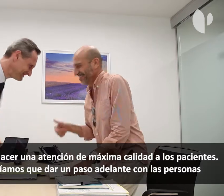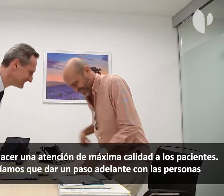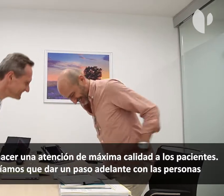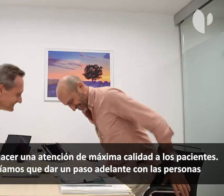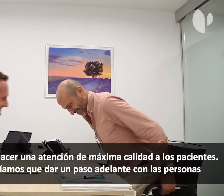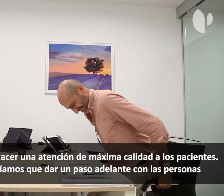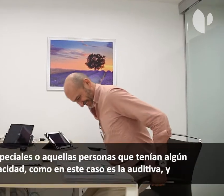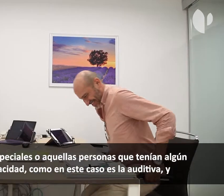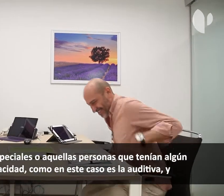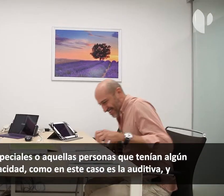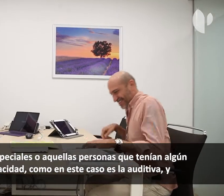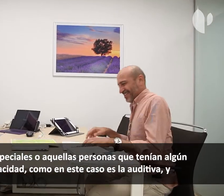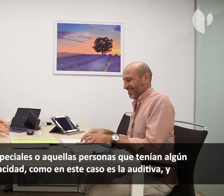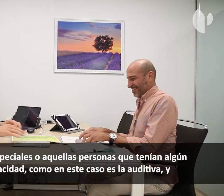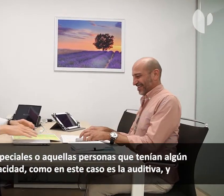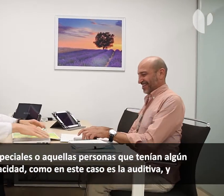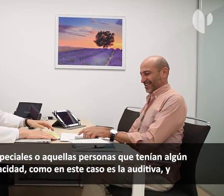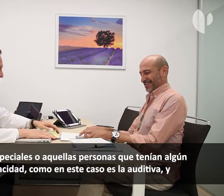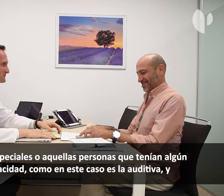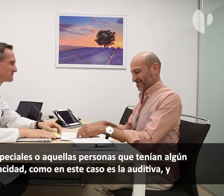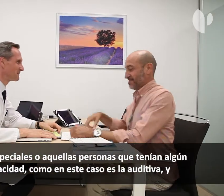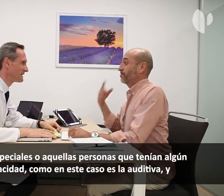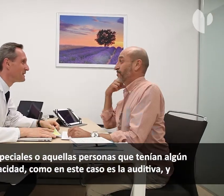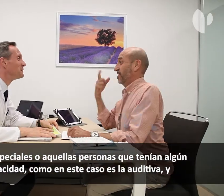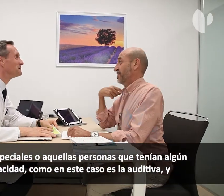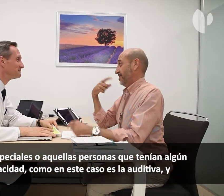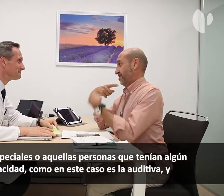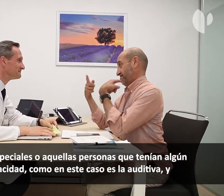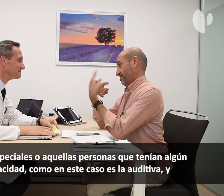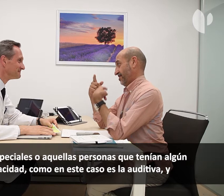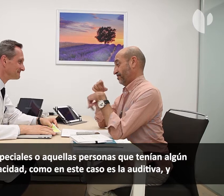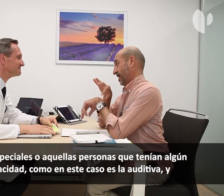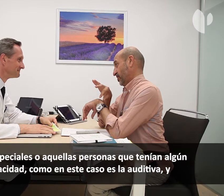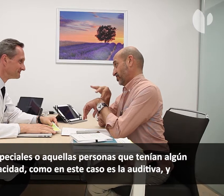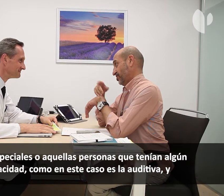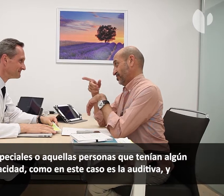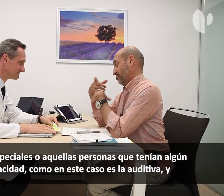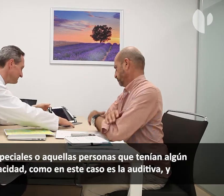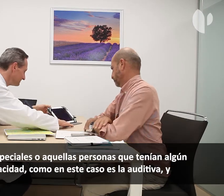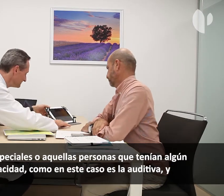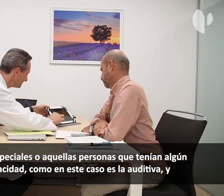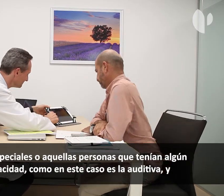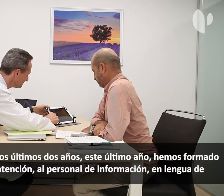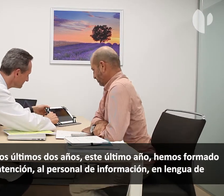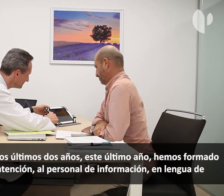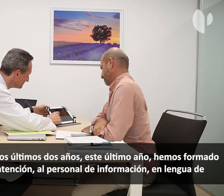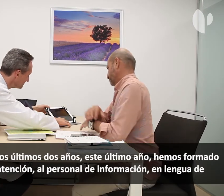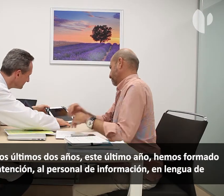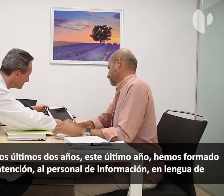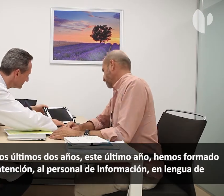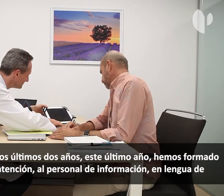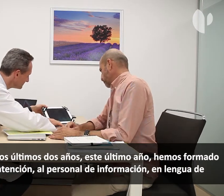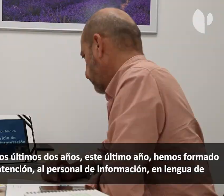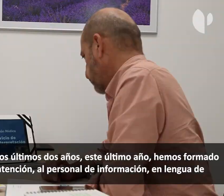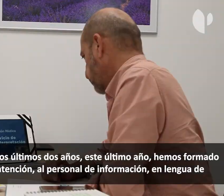dar un paso adelante con las personas con necesidades especiales o aquellas personas que tenían algún tipo de discapacidad, como en este caso es la auditiva, y en este sentido,